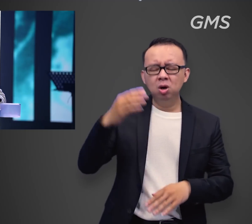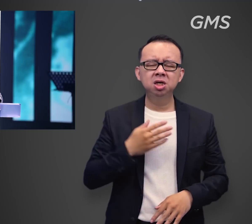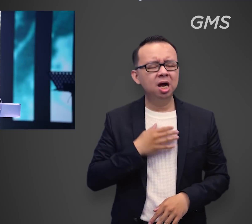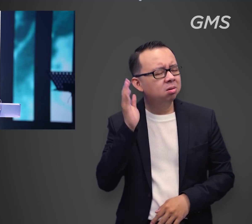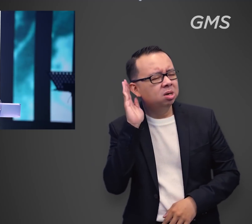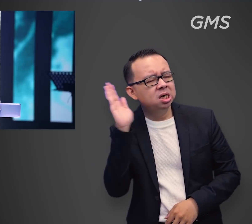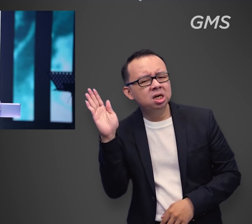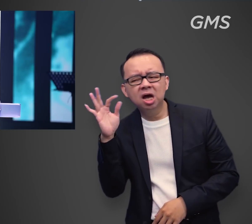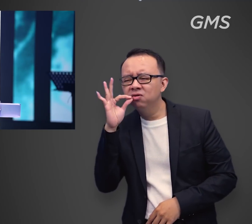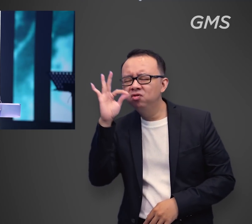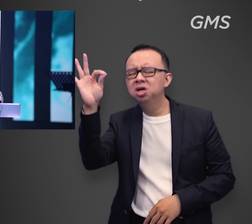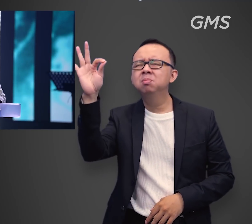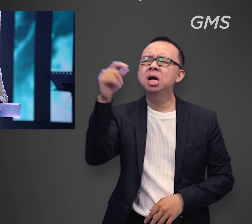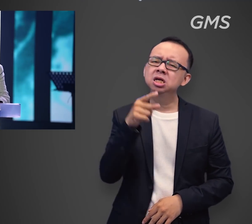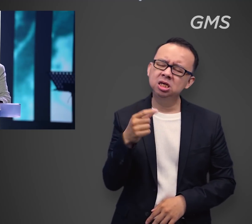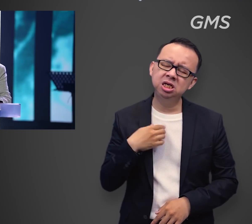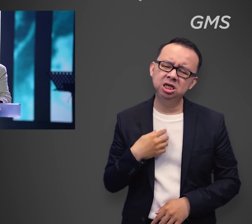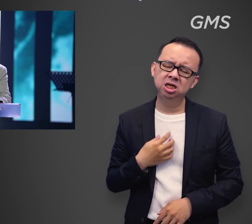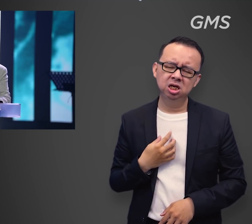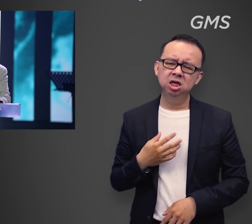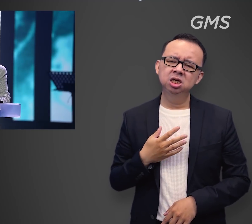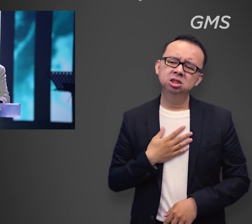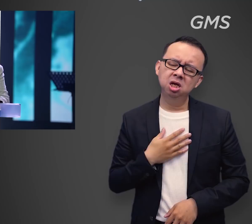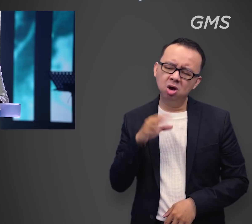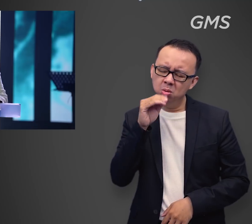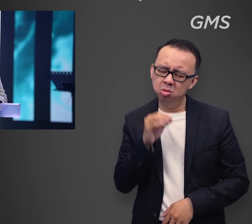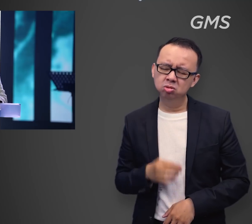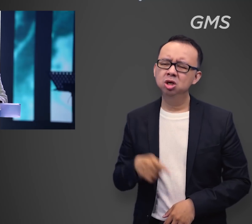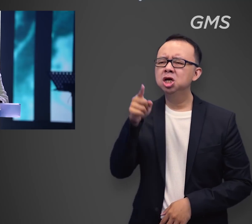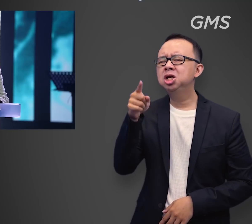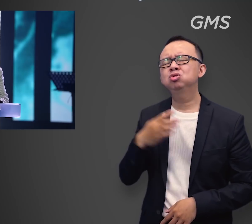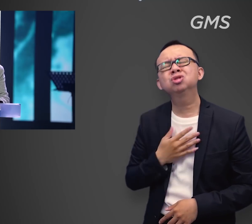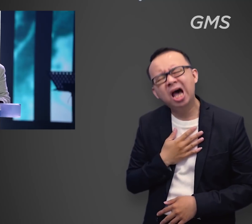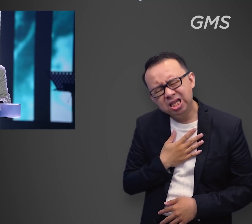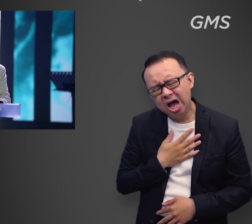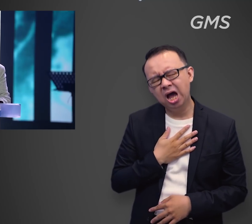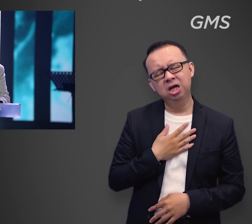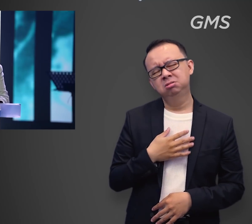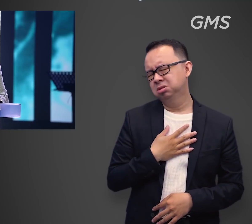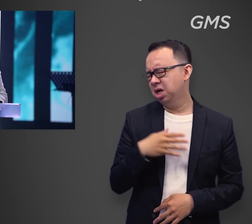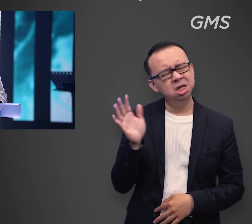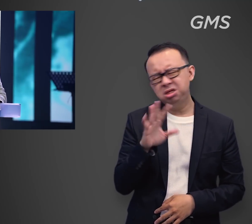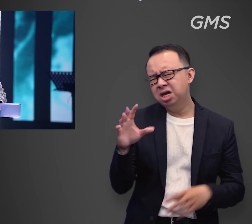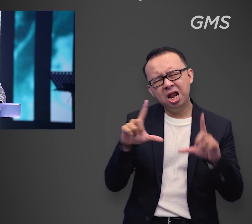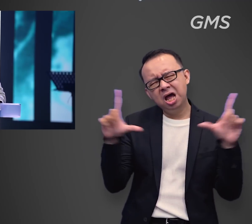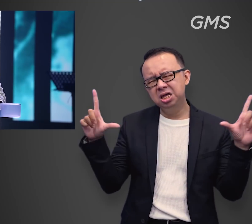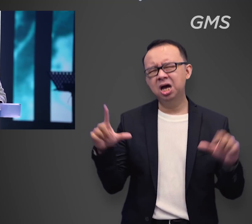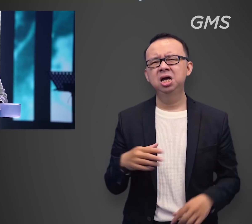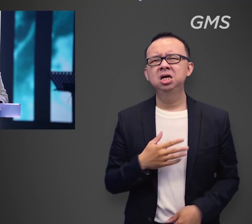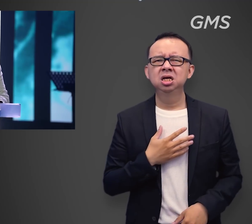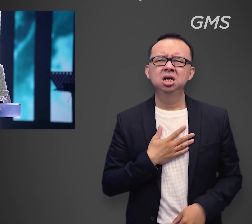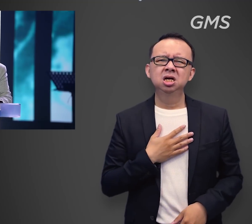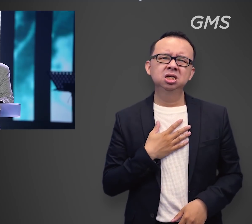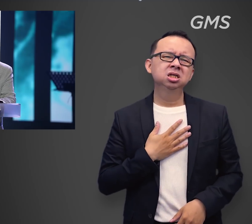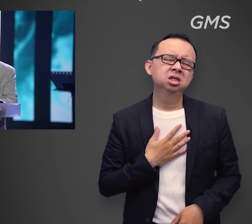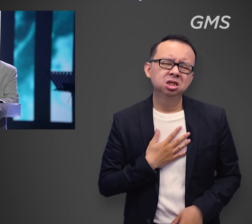dan Anda berkata, itu saya Pak Yudi. Saya adalah orang yang kotor. Saya orang yang tidak layak. Oh sungguh kita ini semua